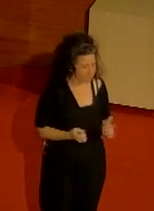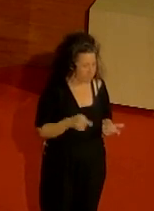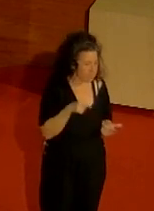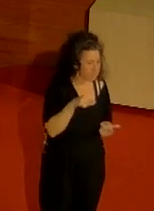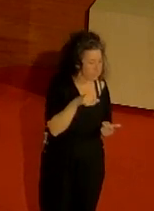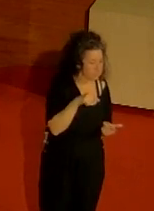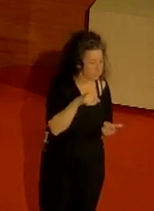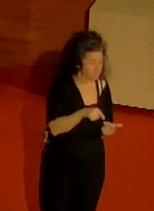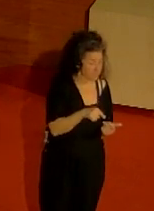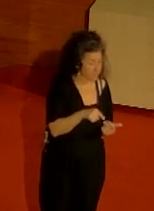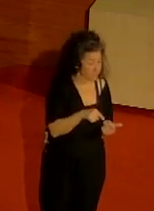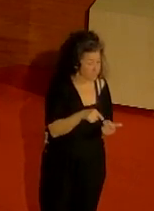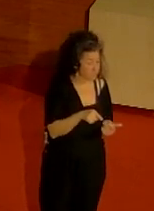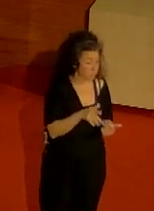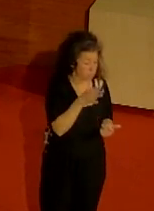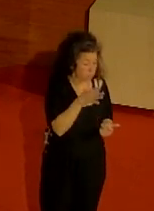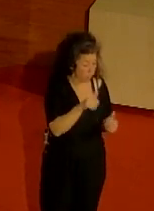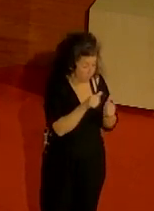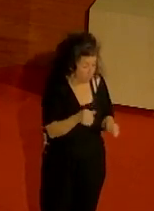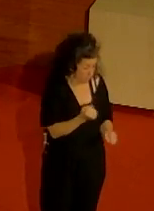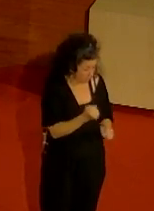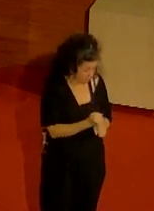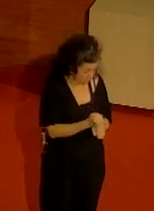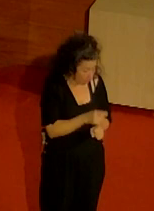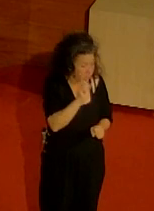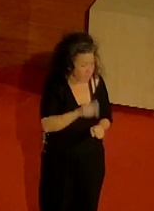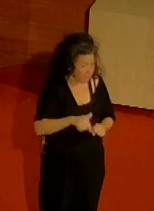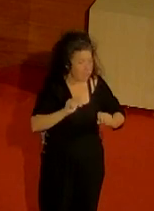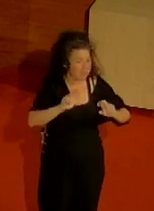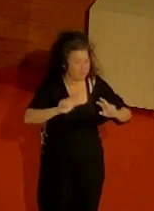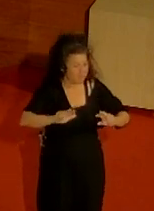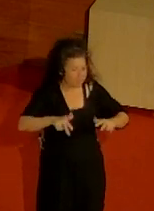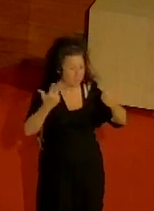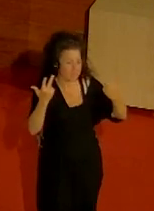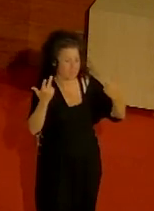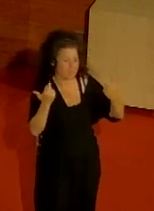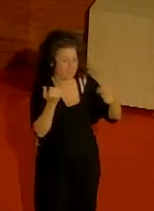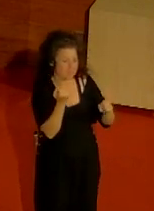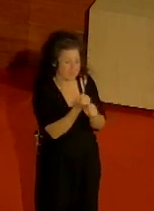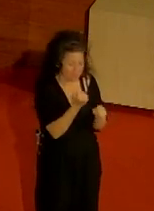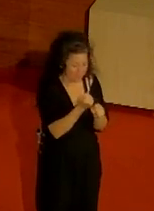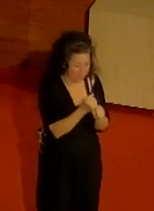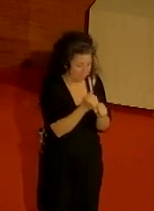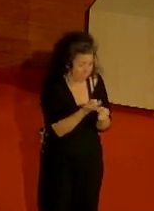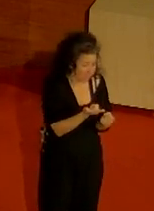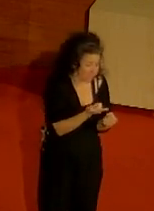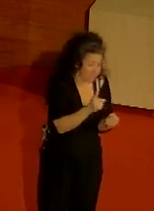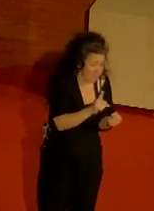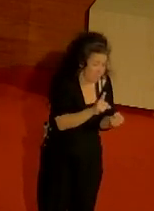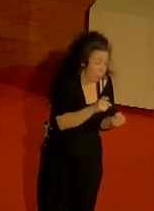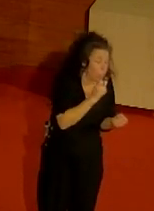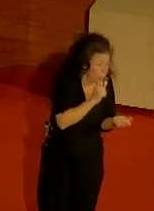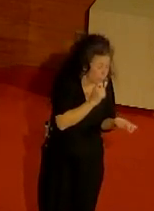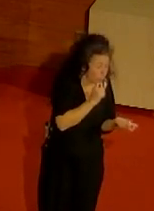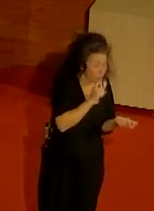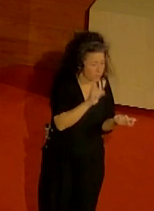viene propiciado por cómo trabajamos, también por cómo se nos deja o no se nos deja trabajar, y muchas veces, fotografías